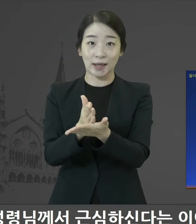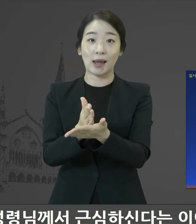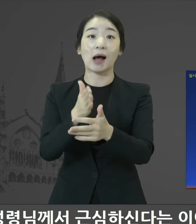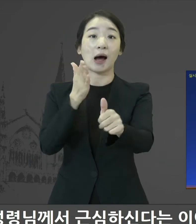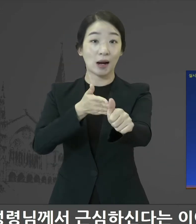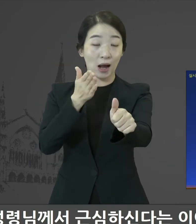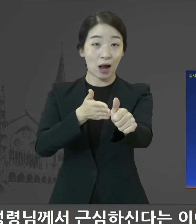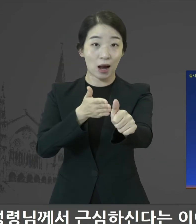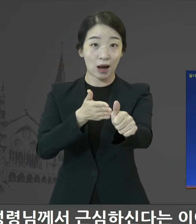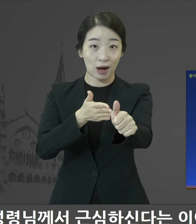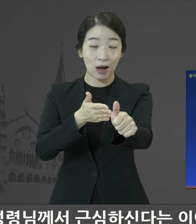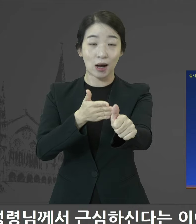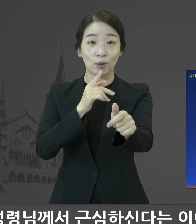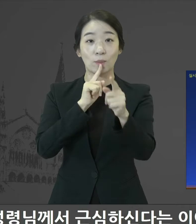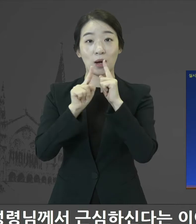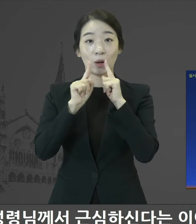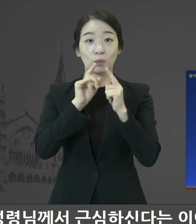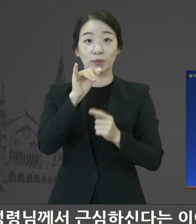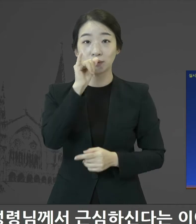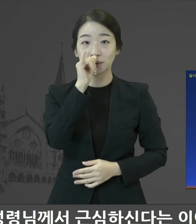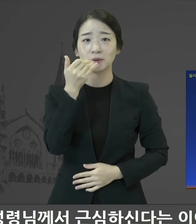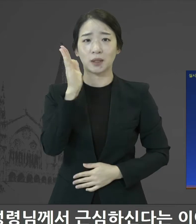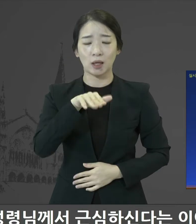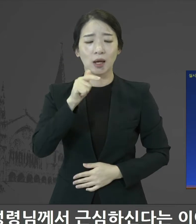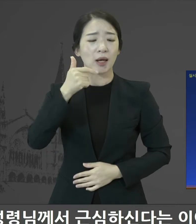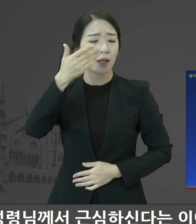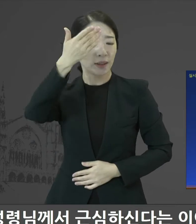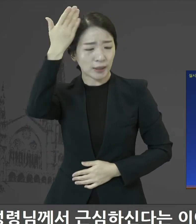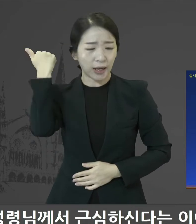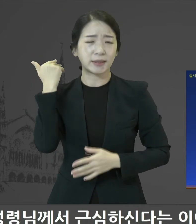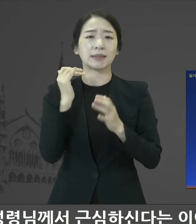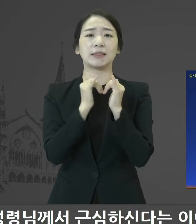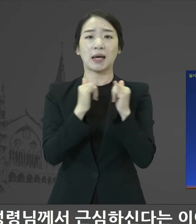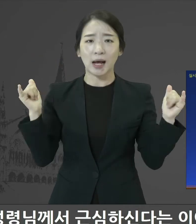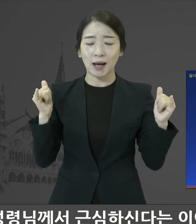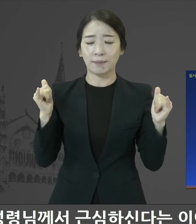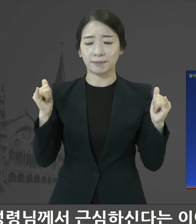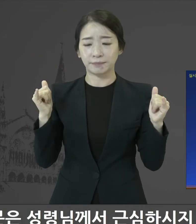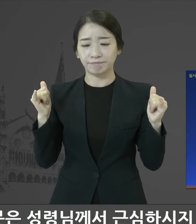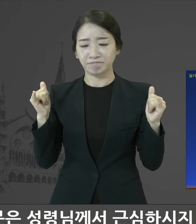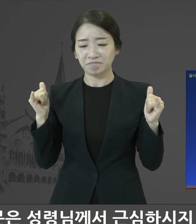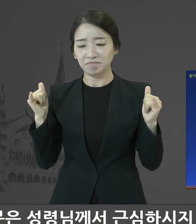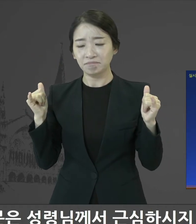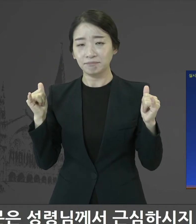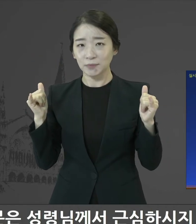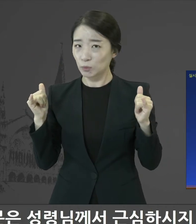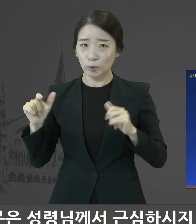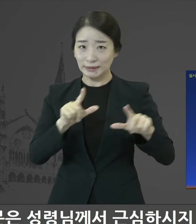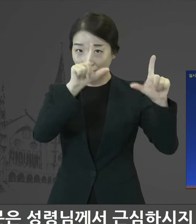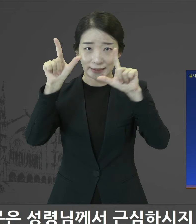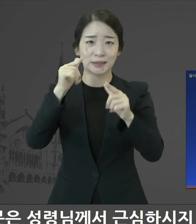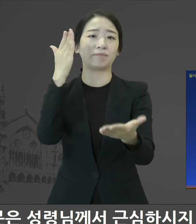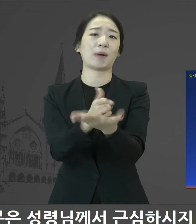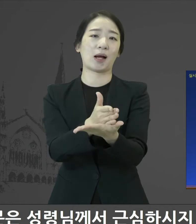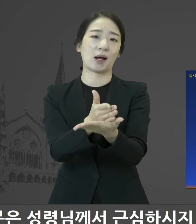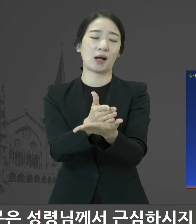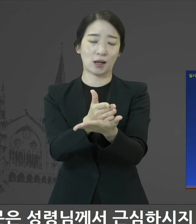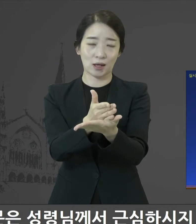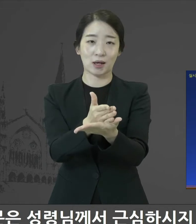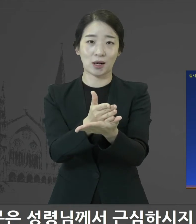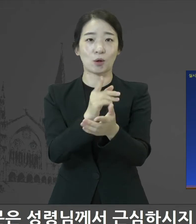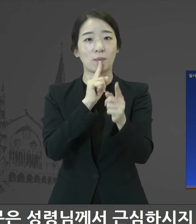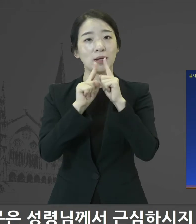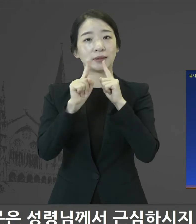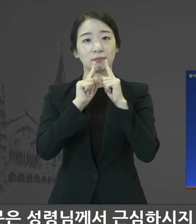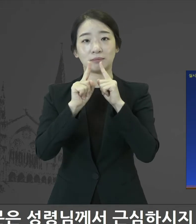말씀을 옛사람으로 살아가지 말아라 하는 교훈과 연결시켜주고 있습니다. 옛사람으로 살아갈